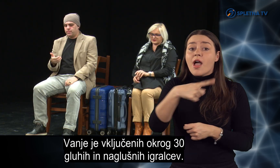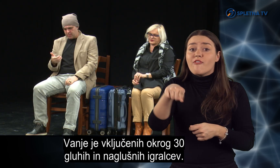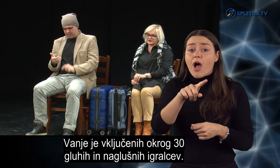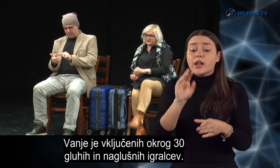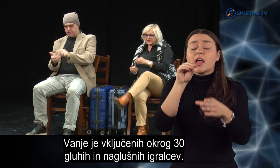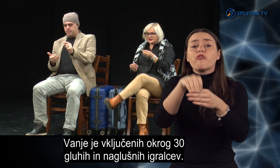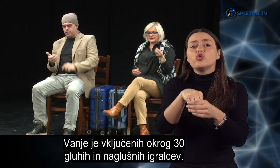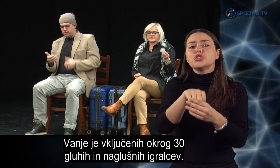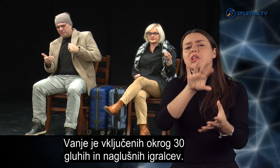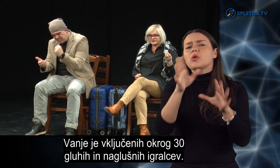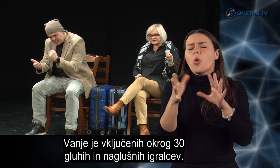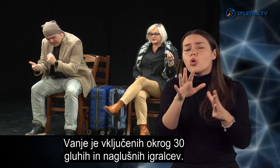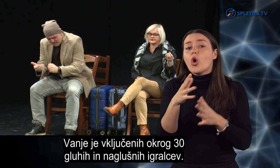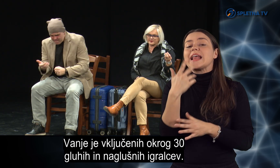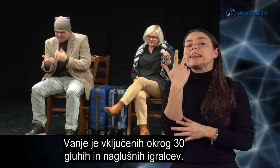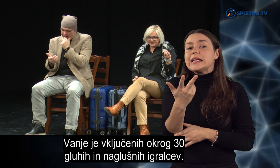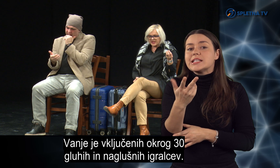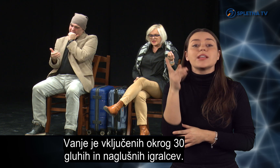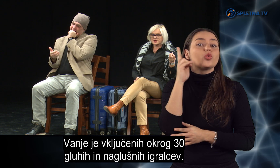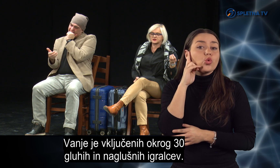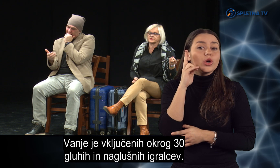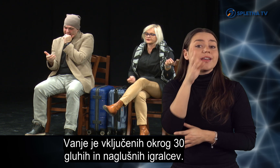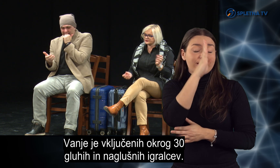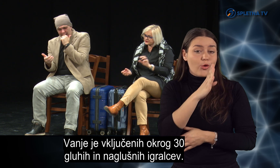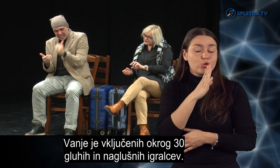Vanje je vključenih okrog 30 gluhih in naglušnih igralcev.